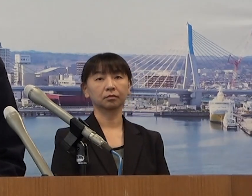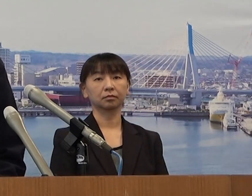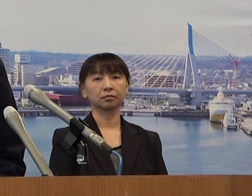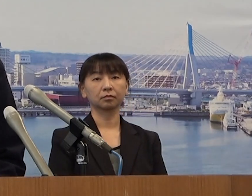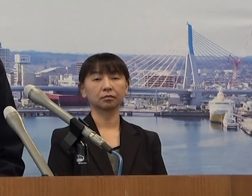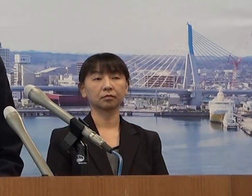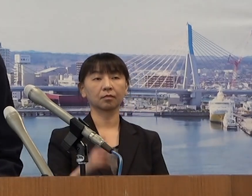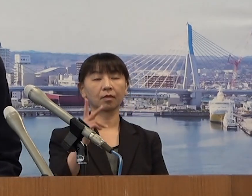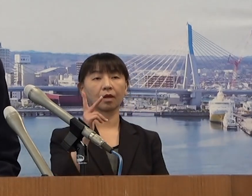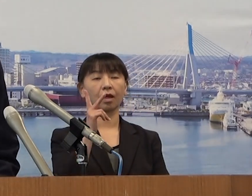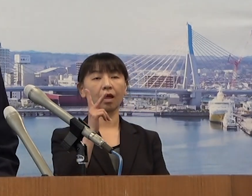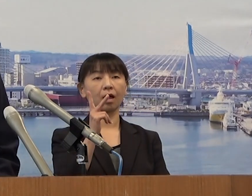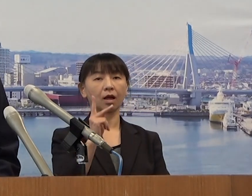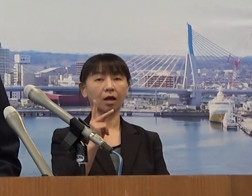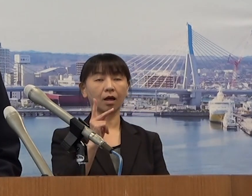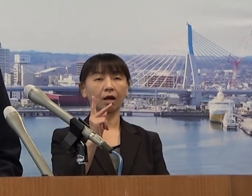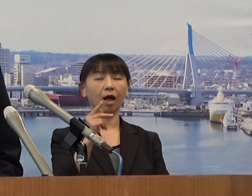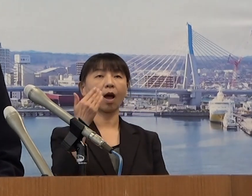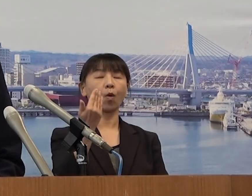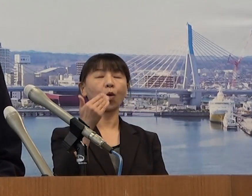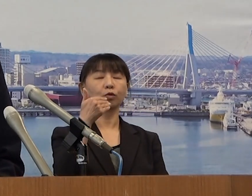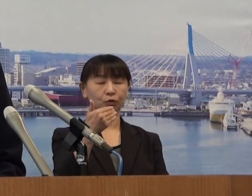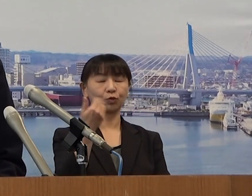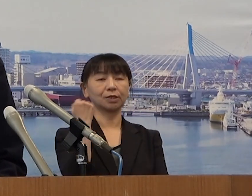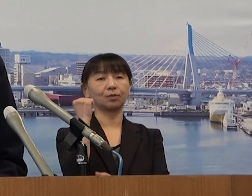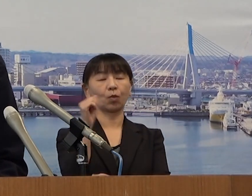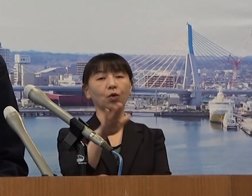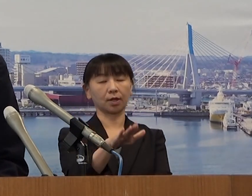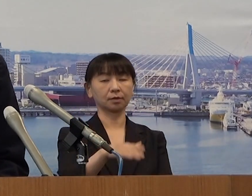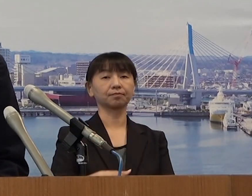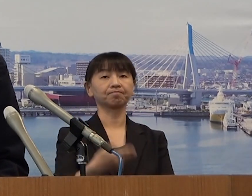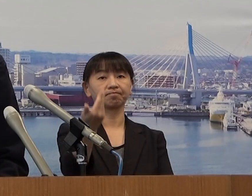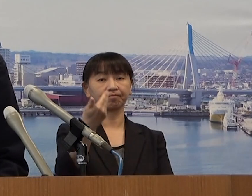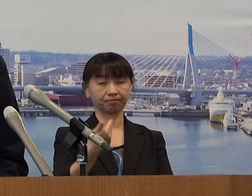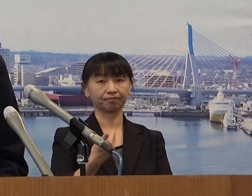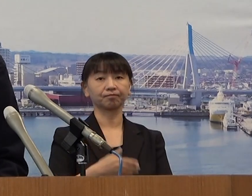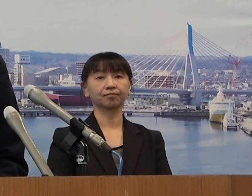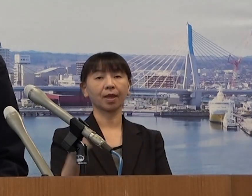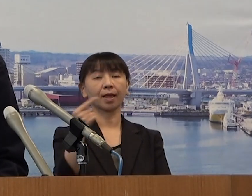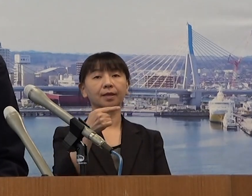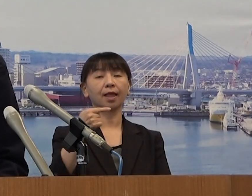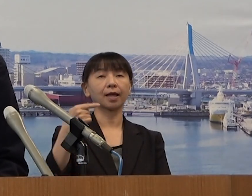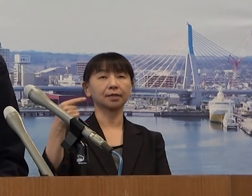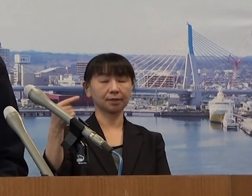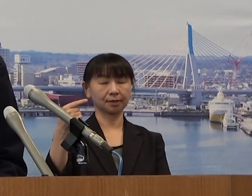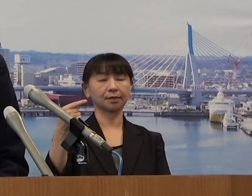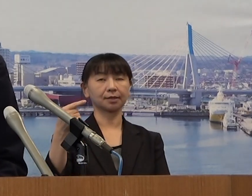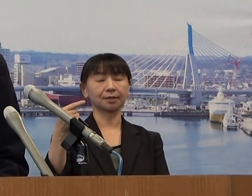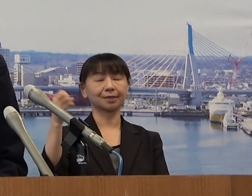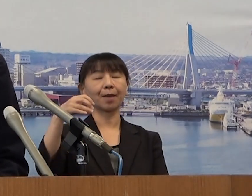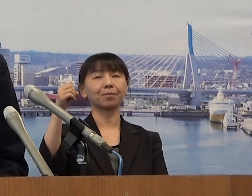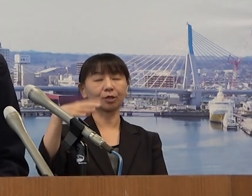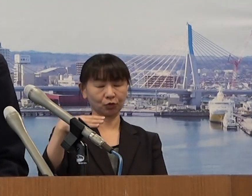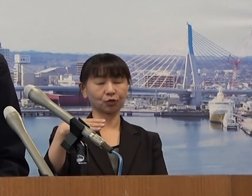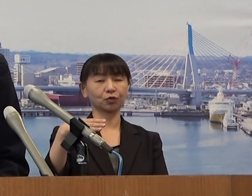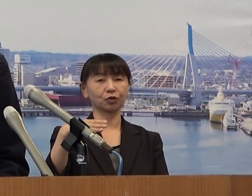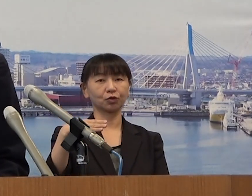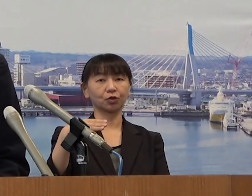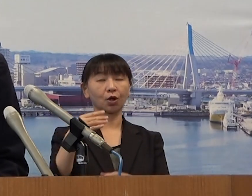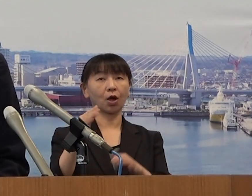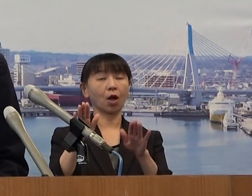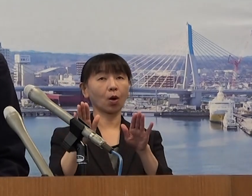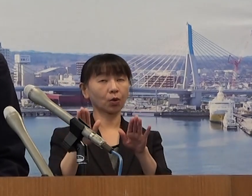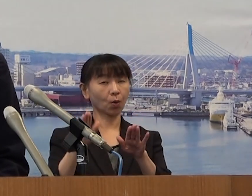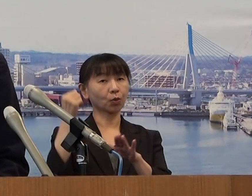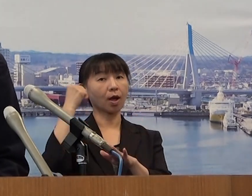河北新報の関根です。よろしくお願いいたします。はい、福島第一原発の処理水の関係だったんですけども、今朝方政府